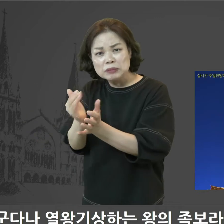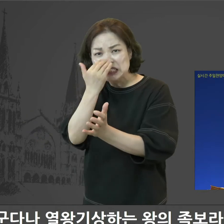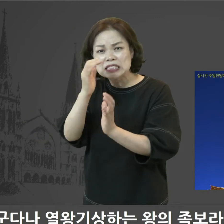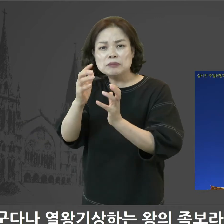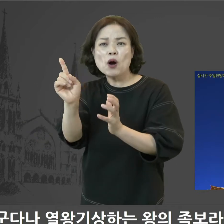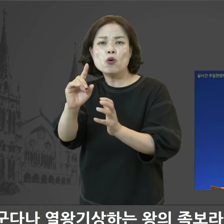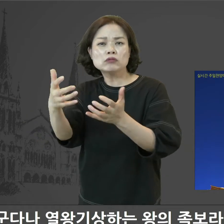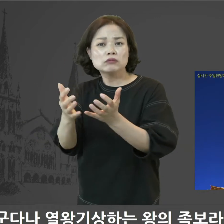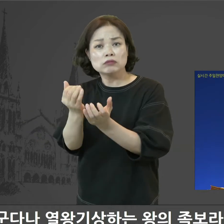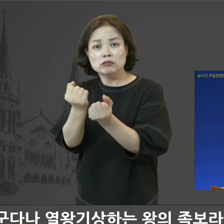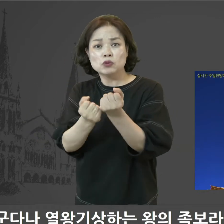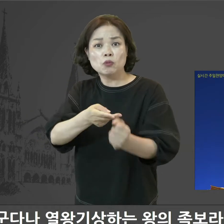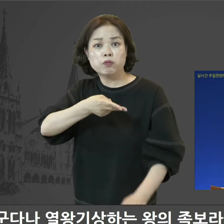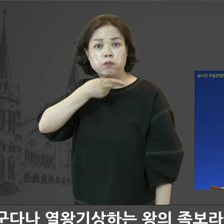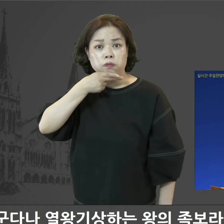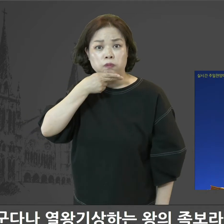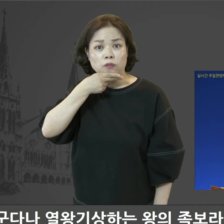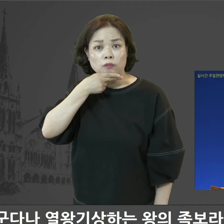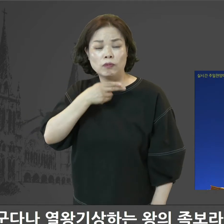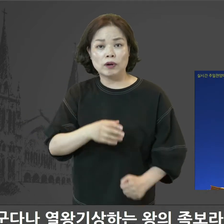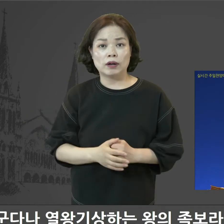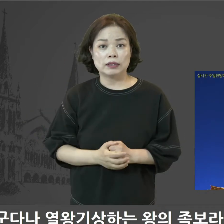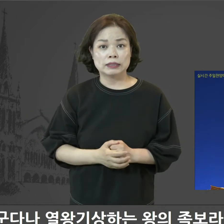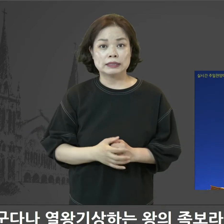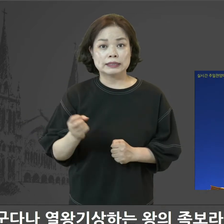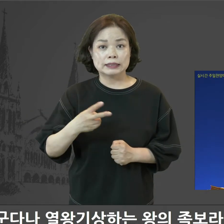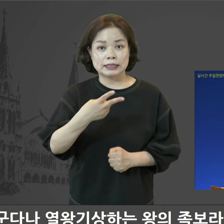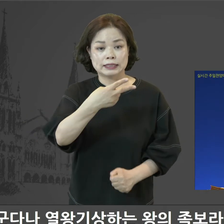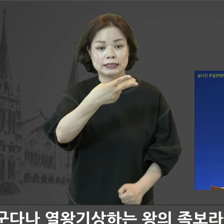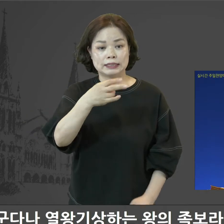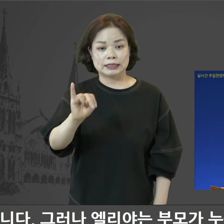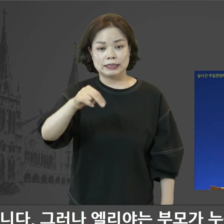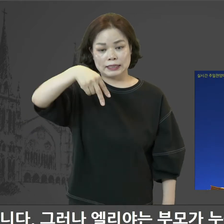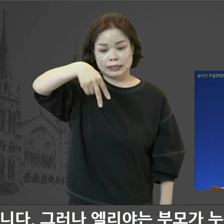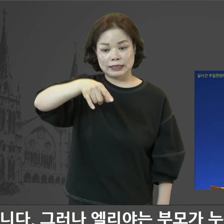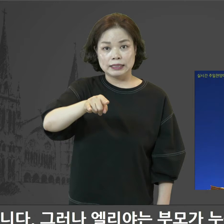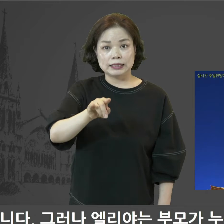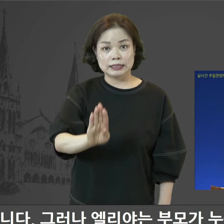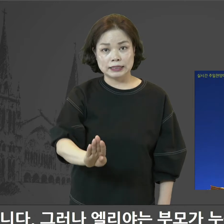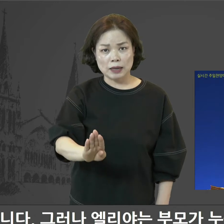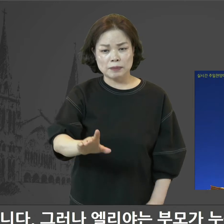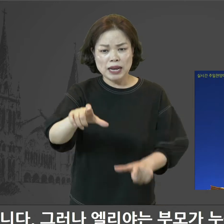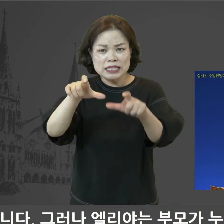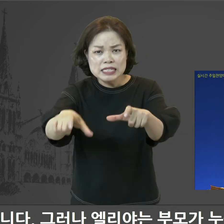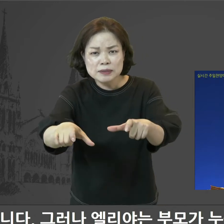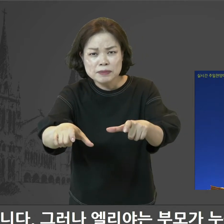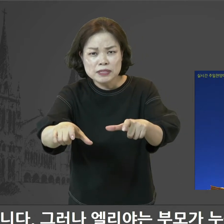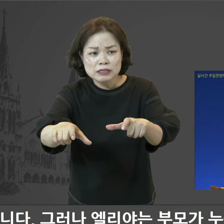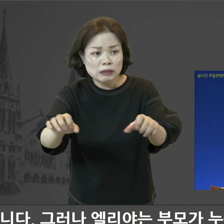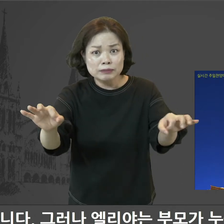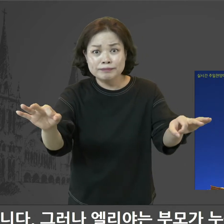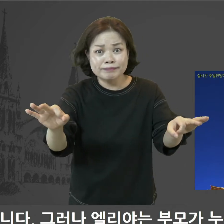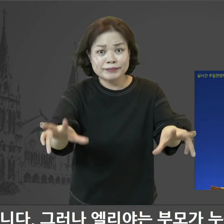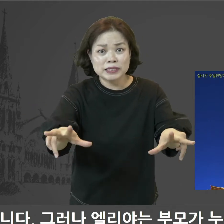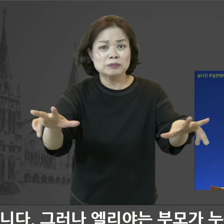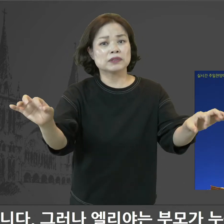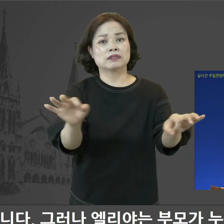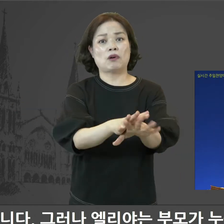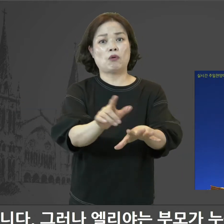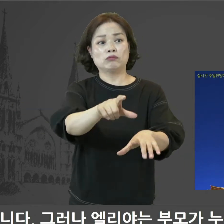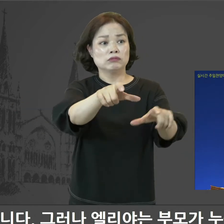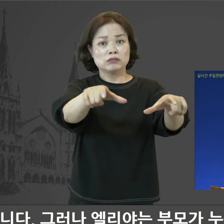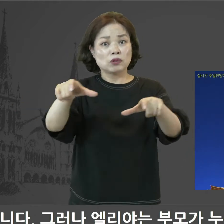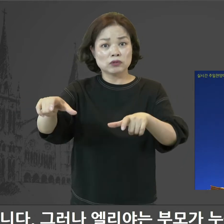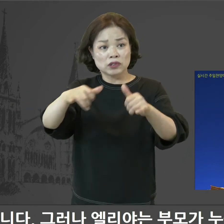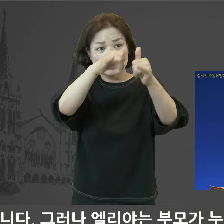사람인조차 설명하지 않고 있습니다. 그리고 디셉이라는 지명조차 지금은 사라지고 어느